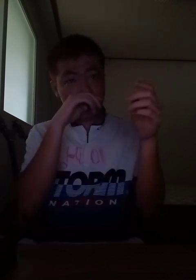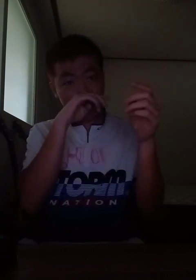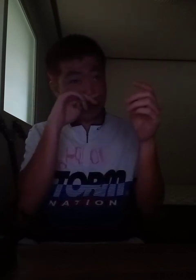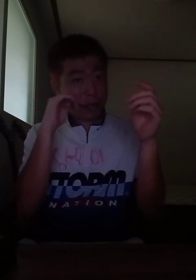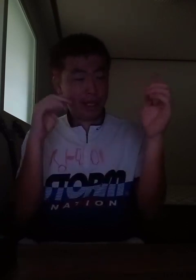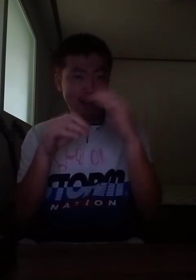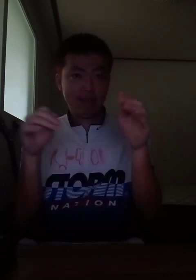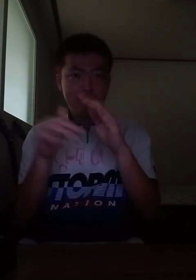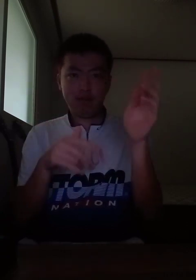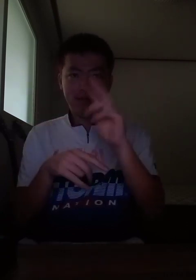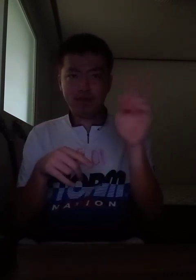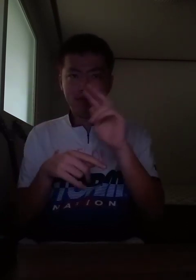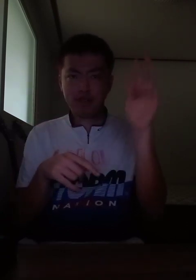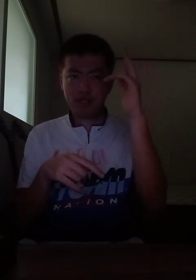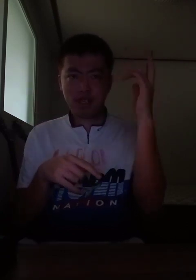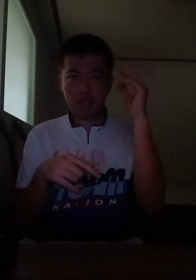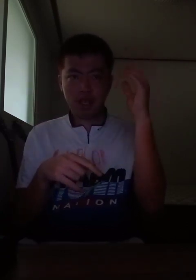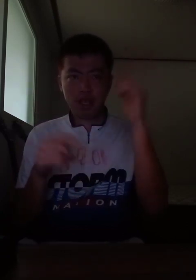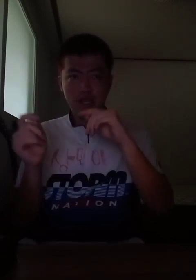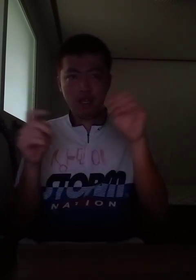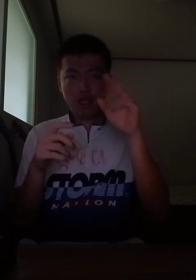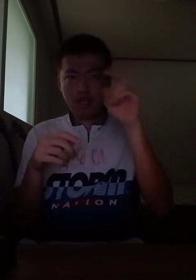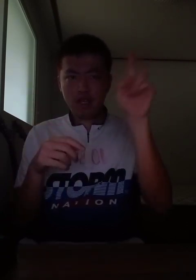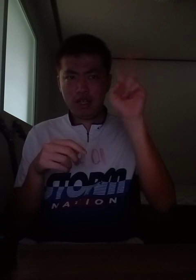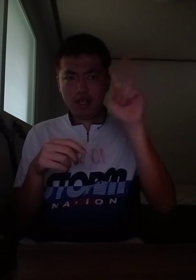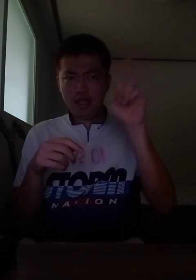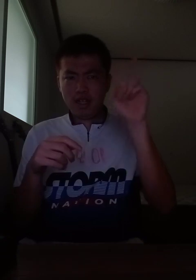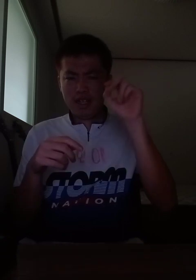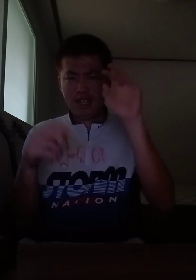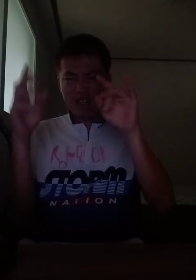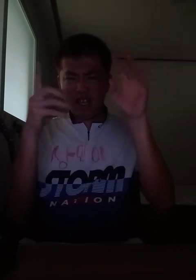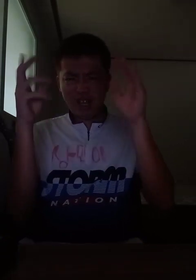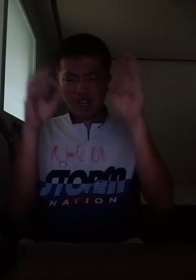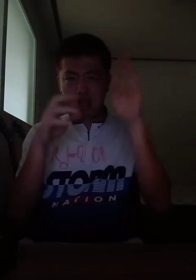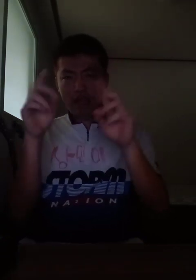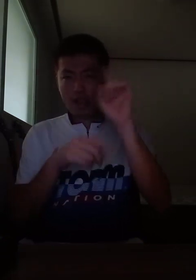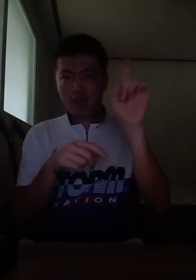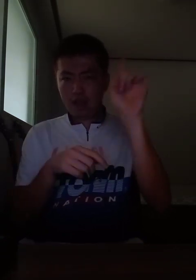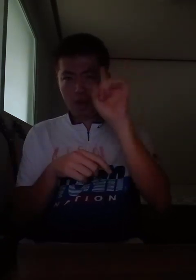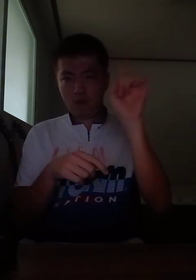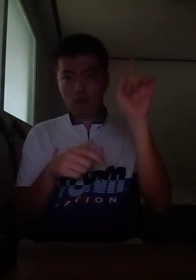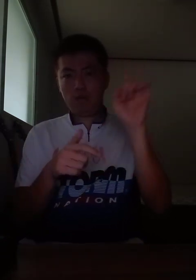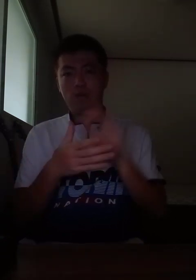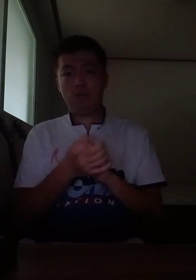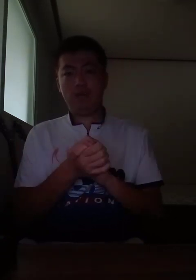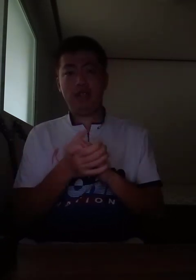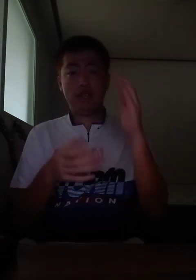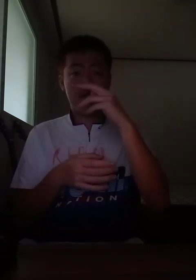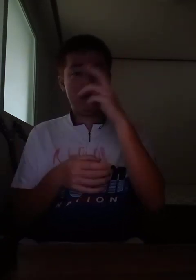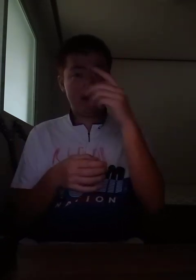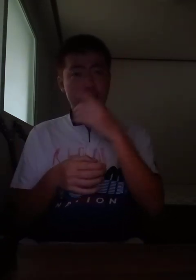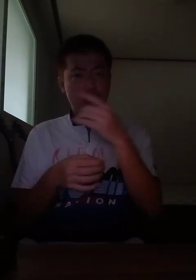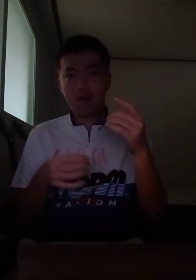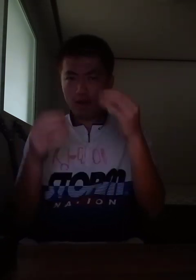순찰차가 오기 전까지는 화장실 밖에서 경광등과 사이렌이 계속 작동합니다. 음성 인식 비상벨은 여성이 약간